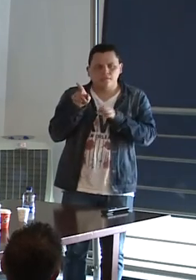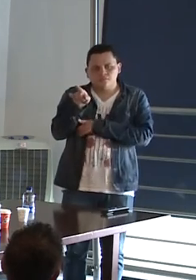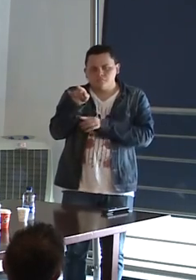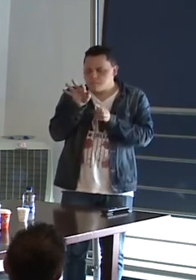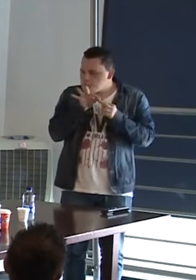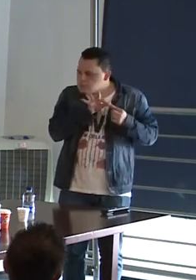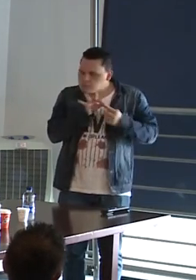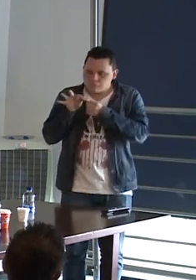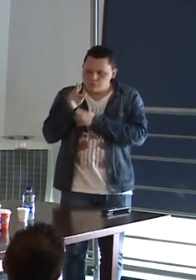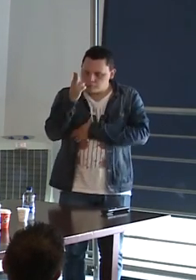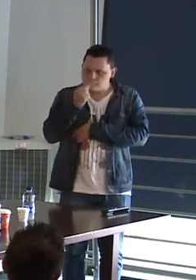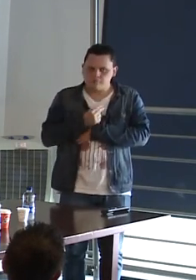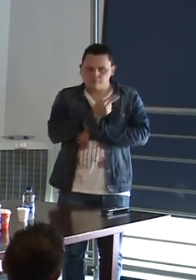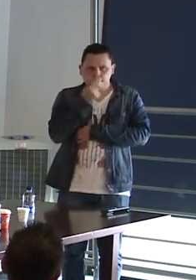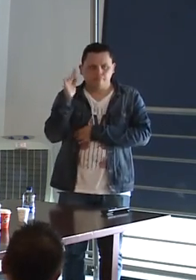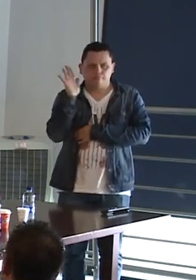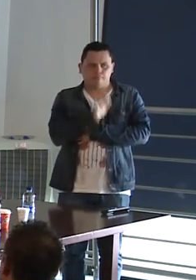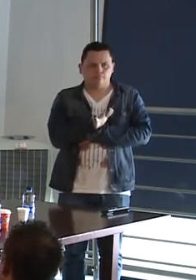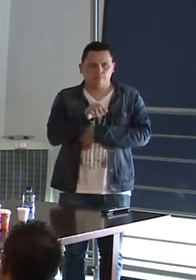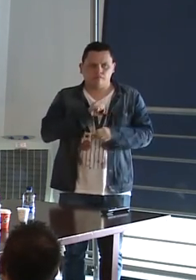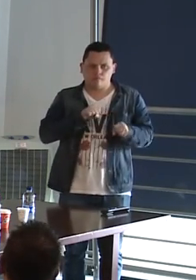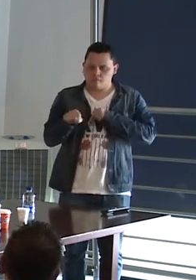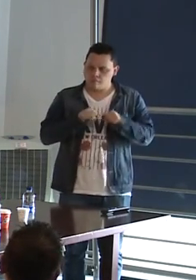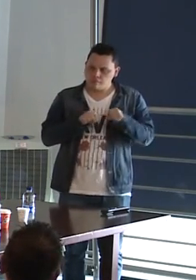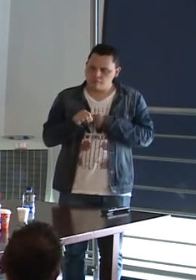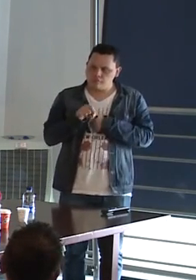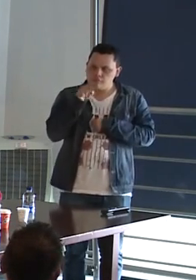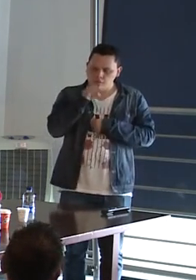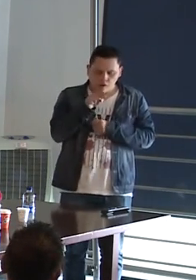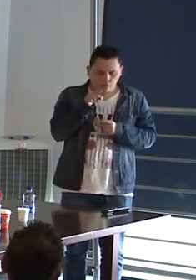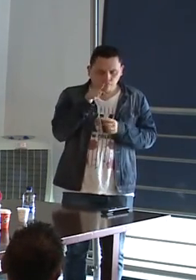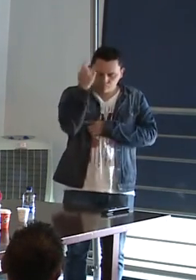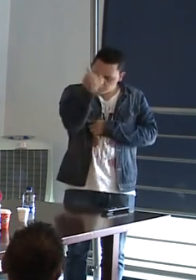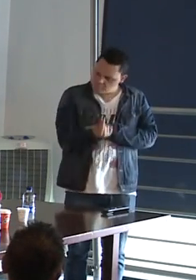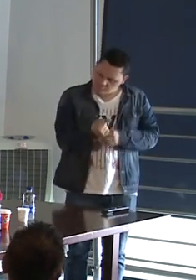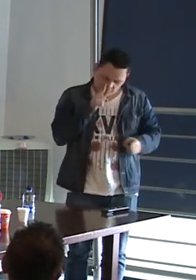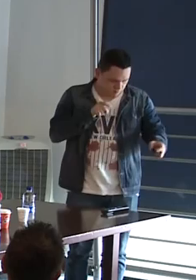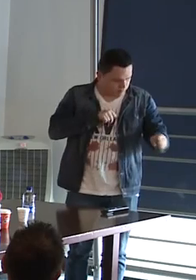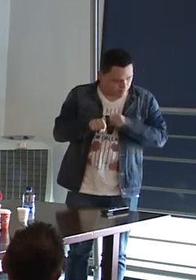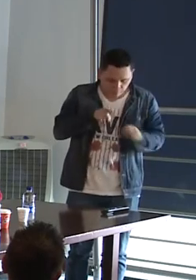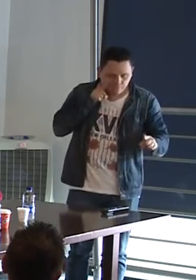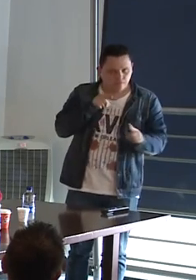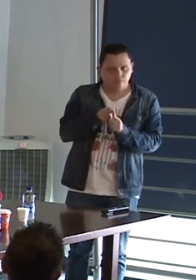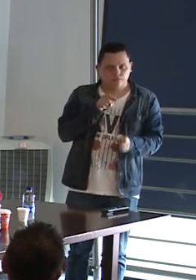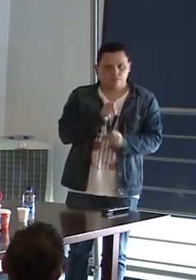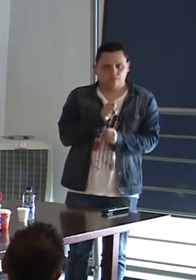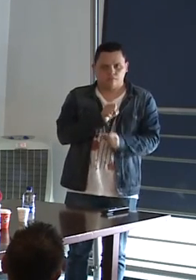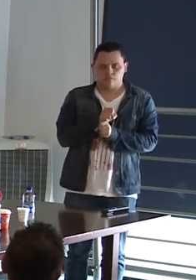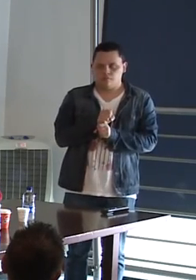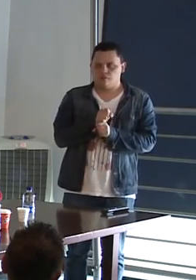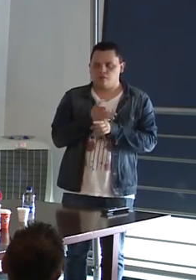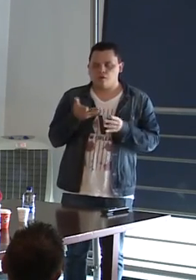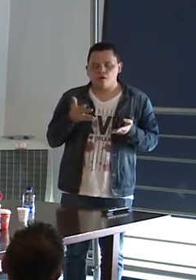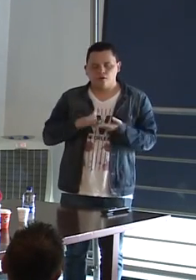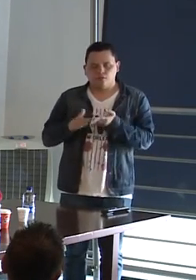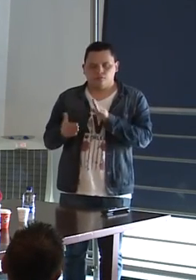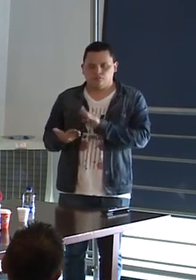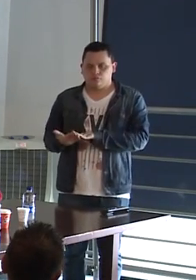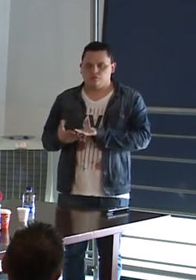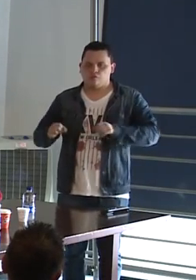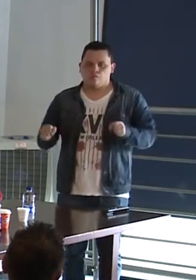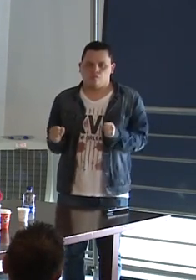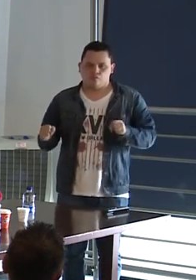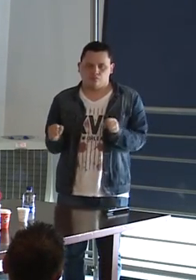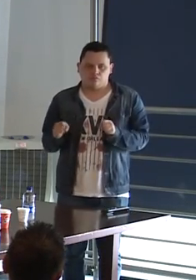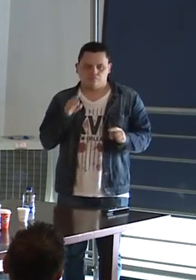especialmente comprometido en una actividad específica de trabajo en las comunidades de